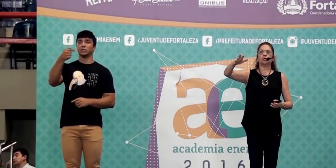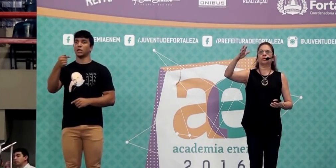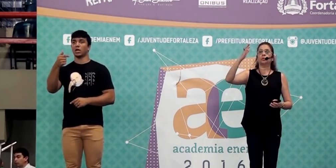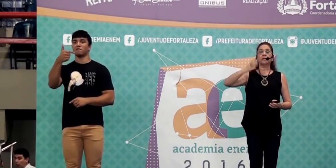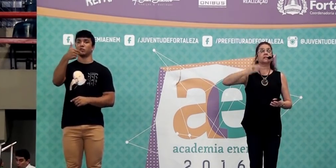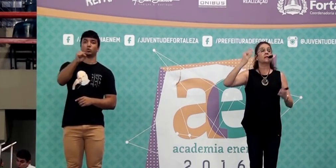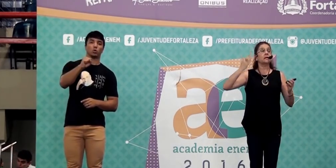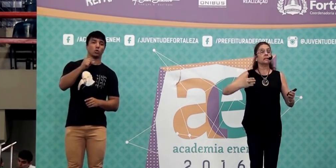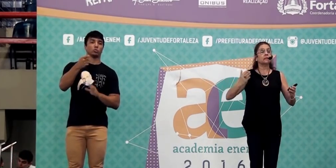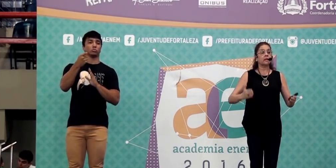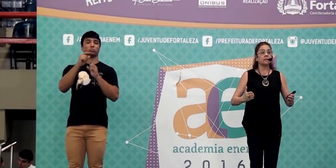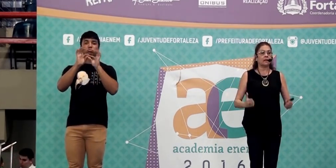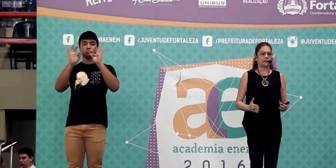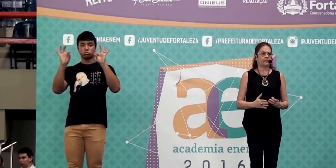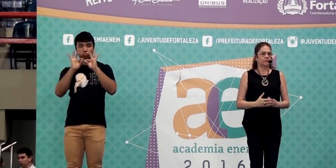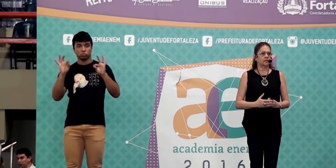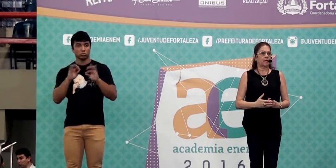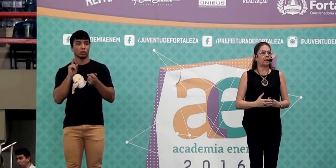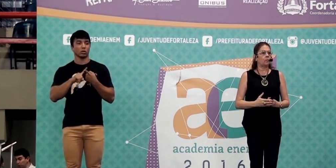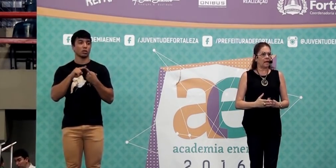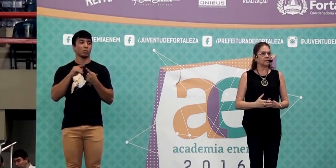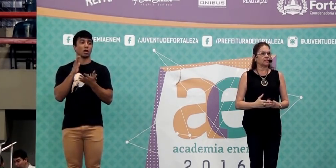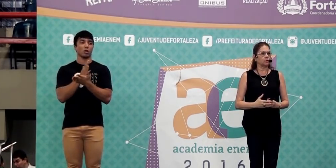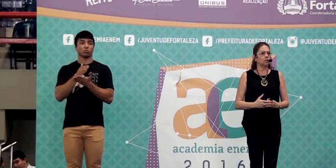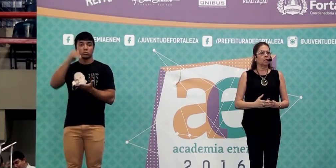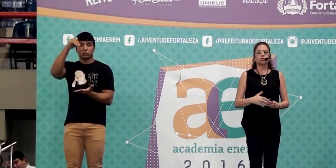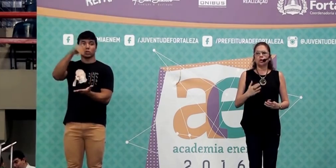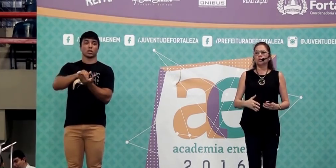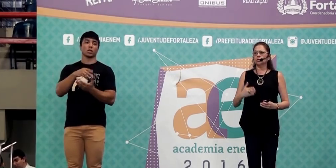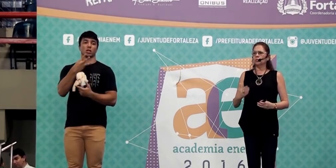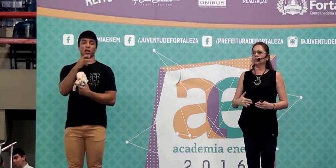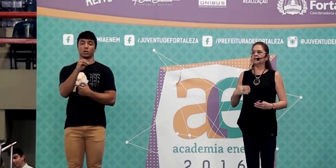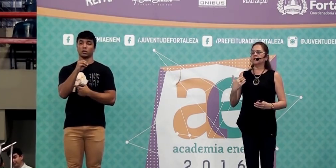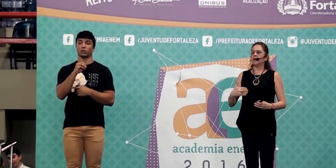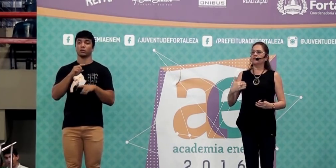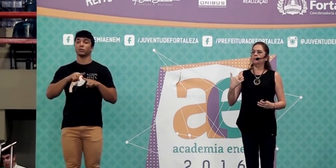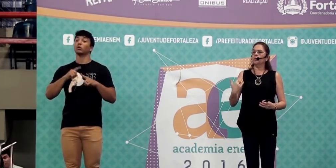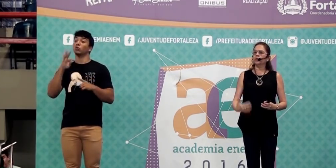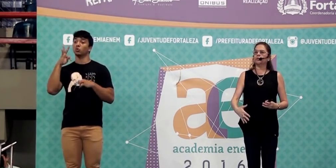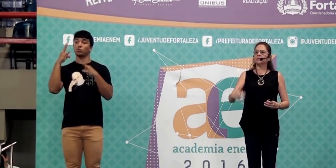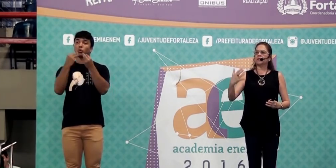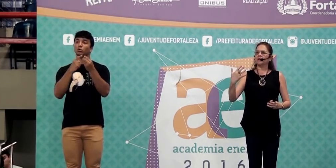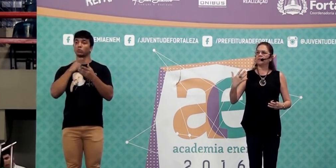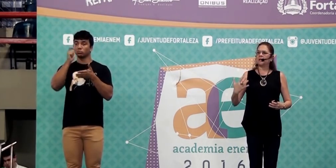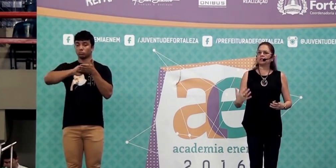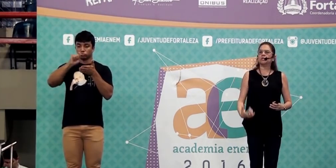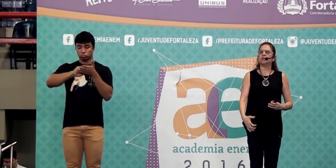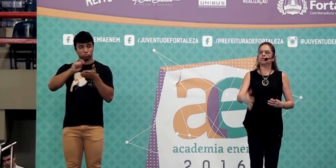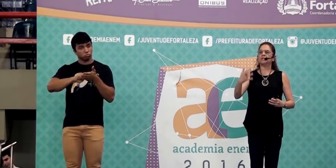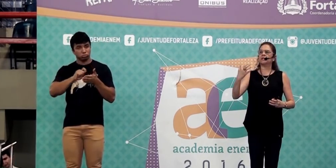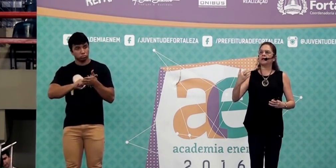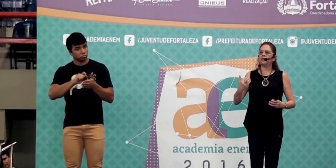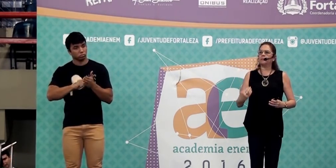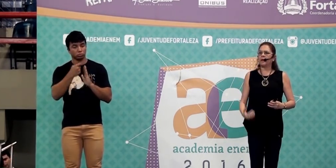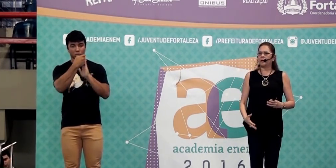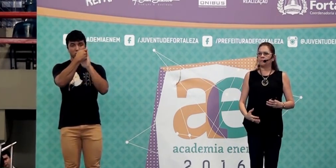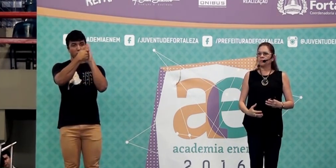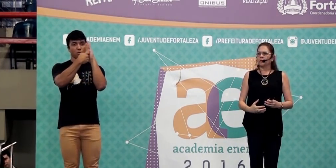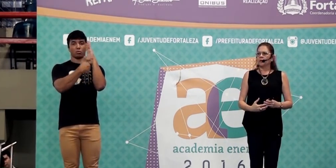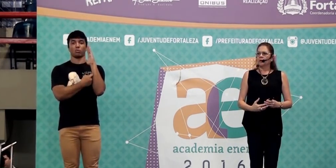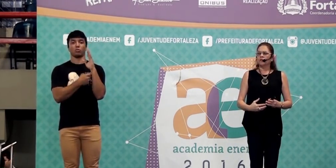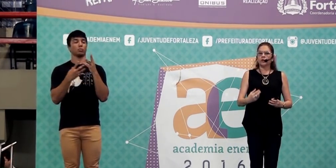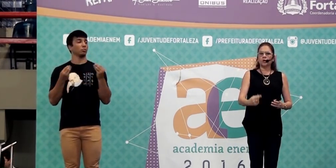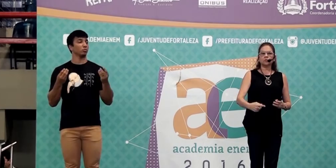27, 28 linhas e 30, que é o máximo. Todo mundo escreve muito, escreve bastante, escrevem